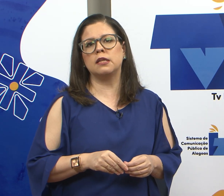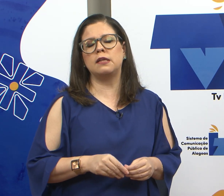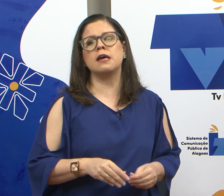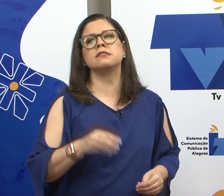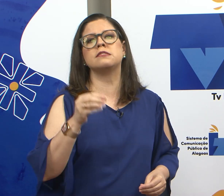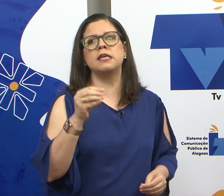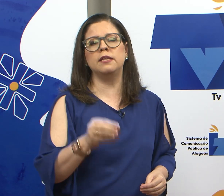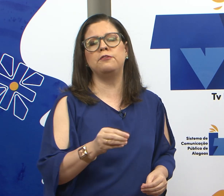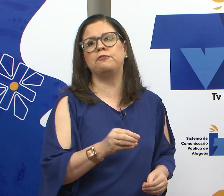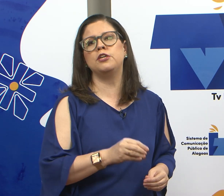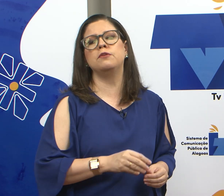até